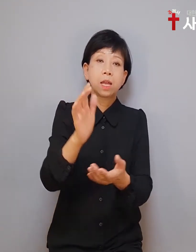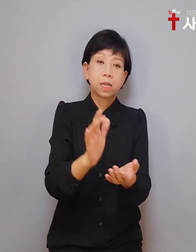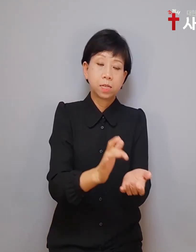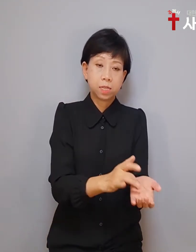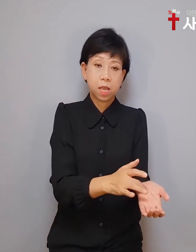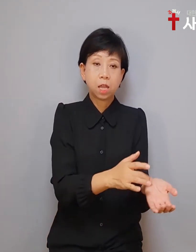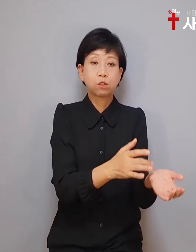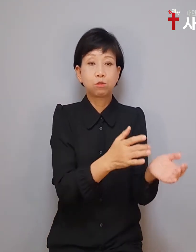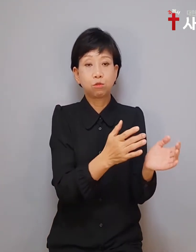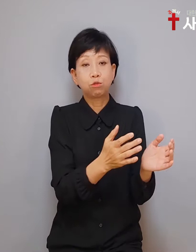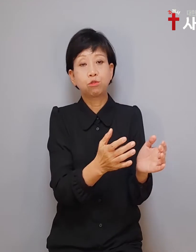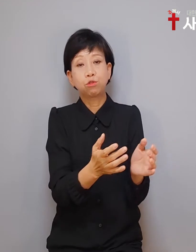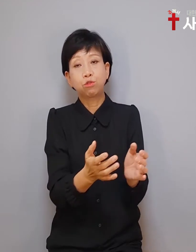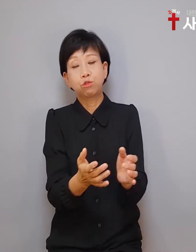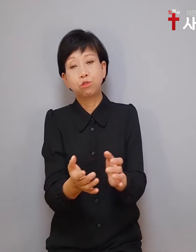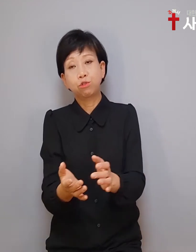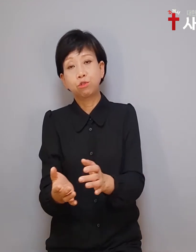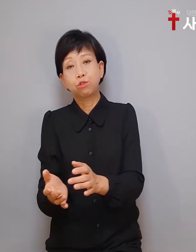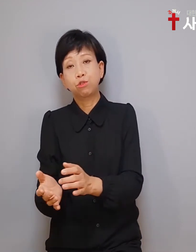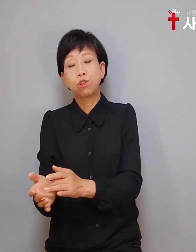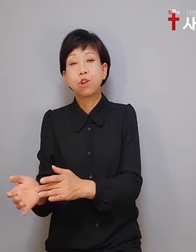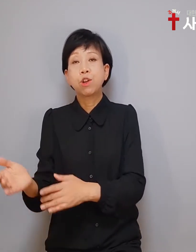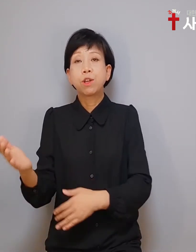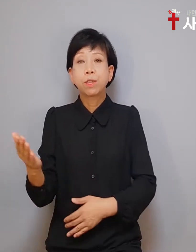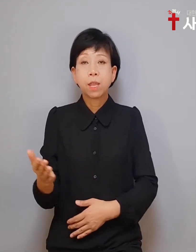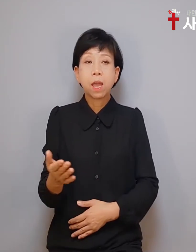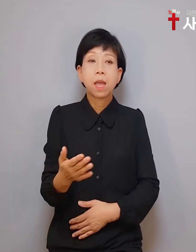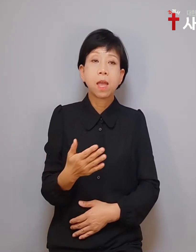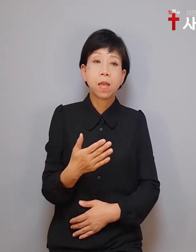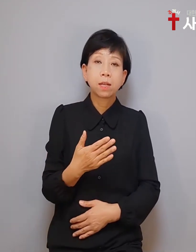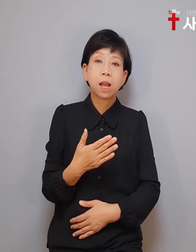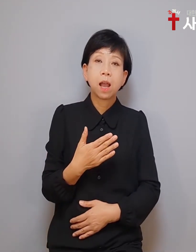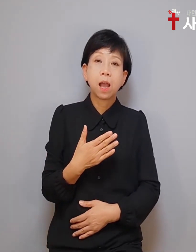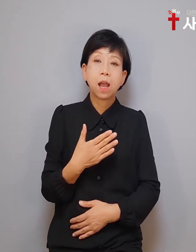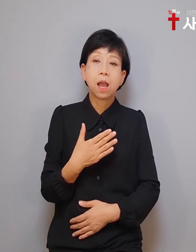독생자 예수,